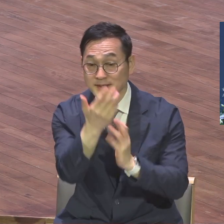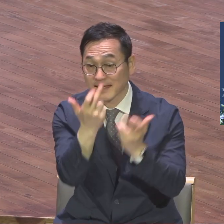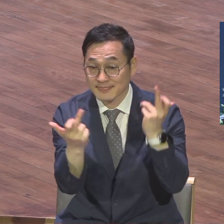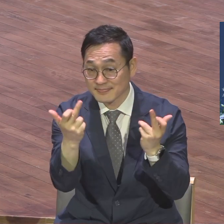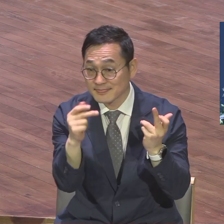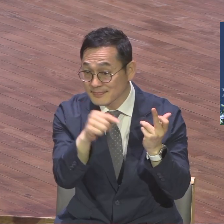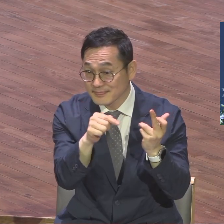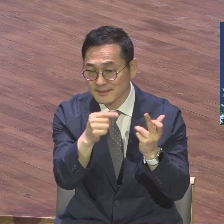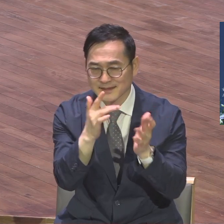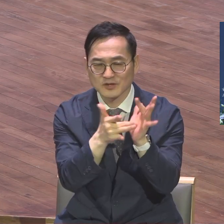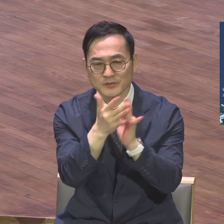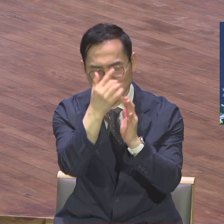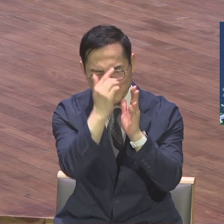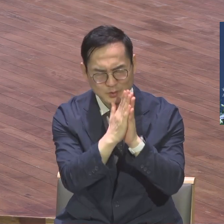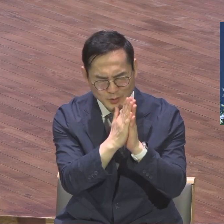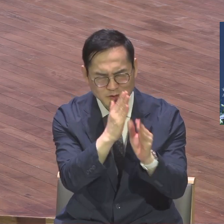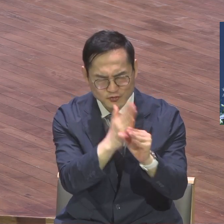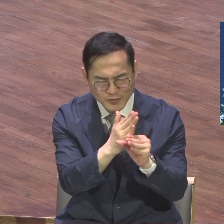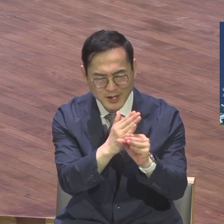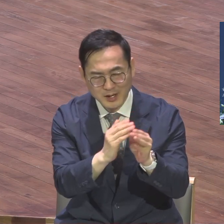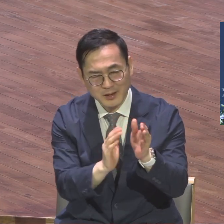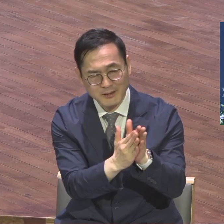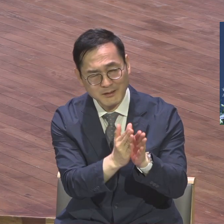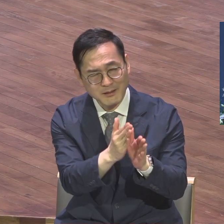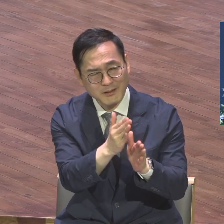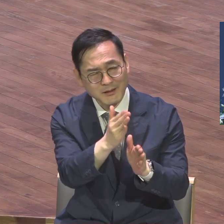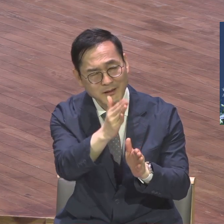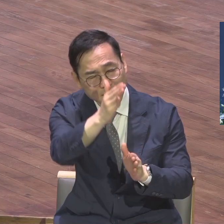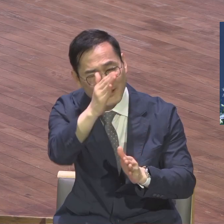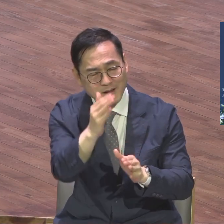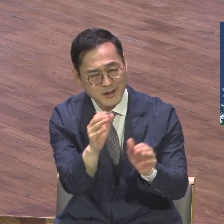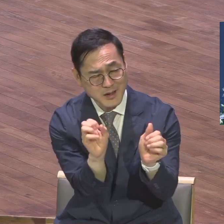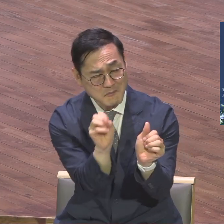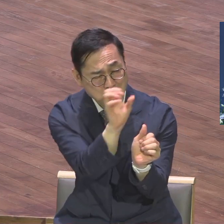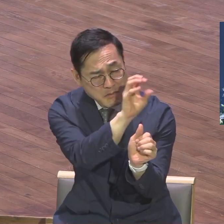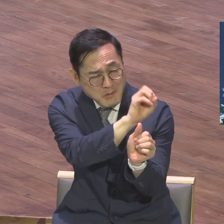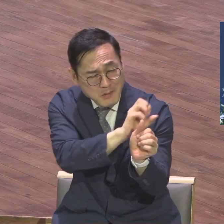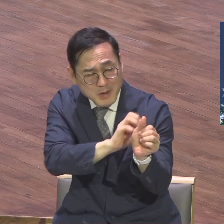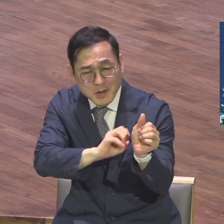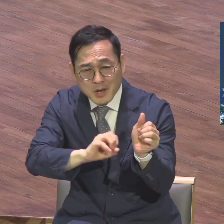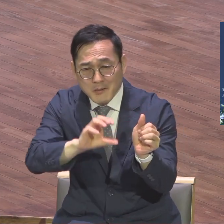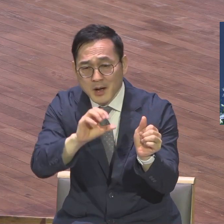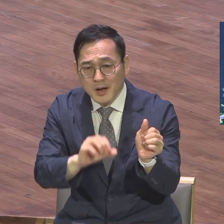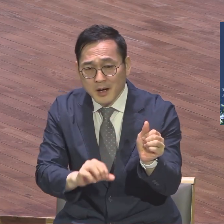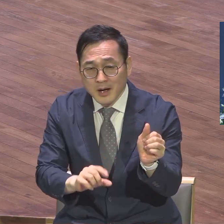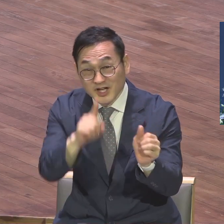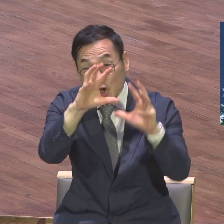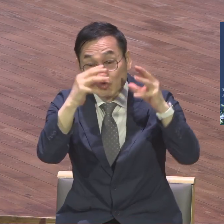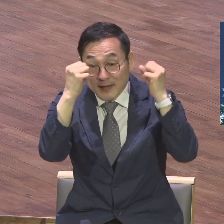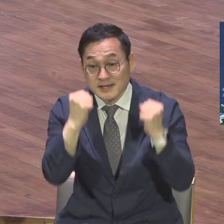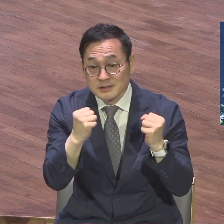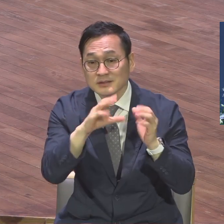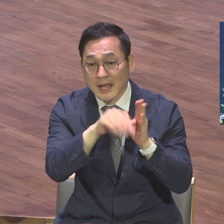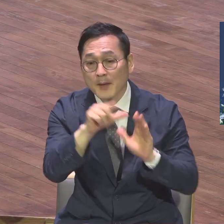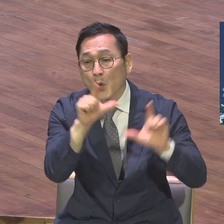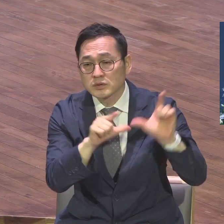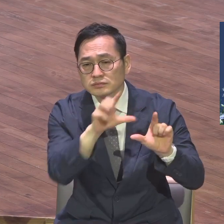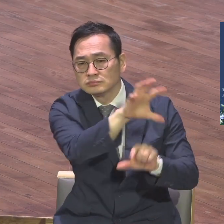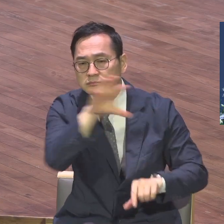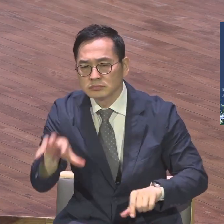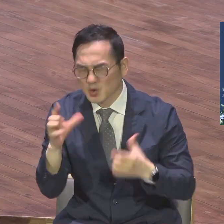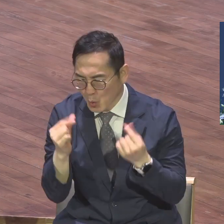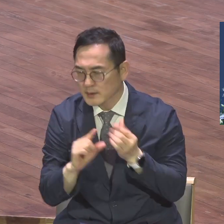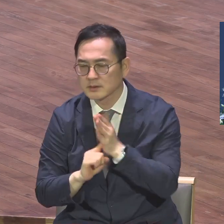예수님께서 기도하시다가 영광스러운 모습으로 천국에 계실 때의 그 모습으로 변형이 쫙